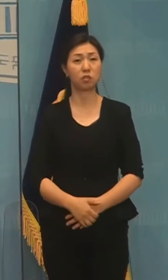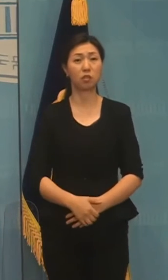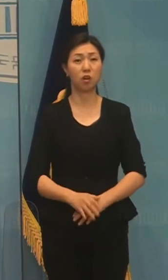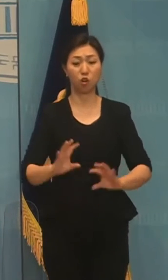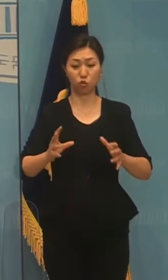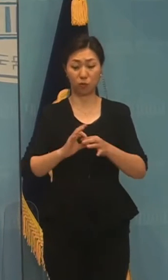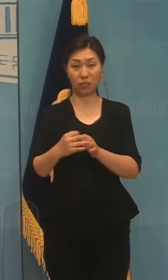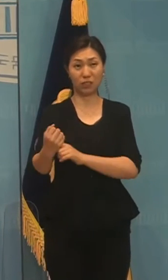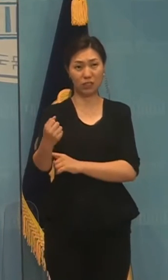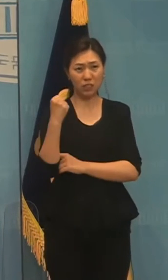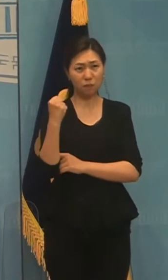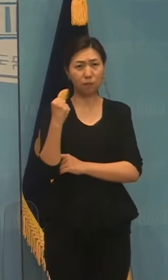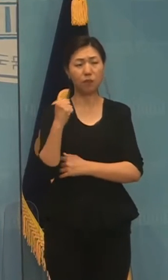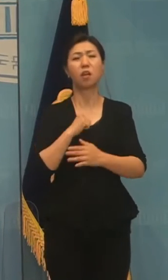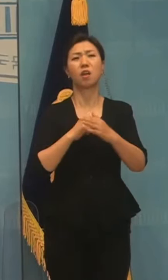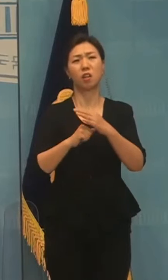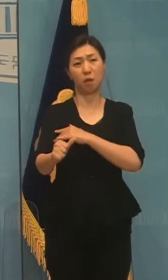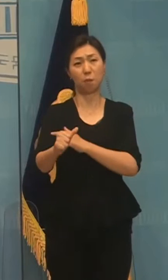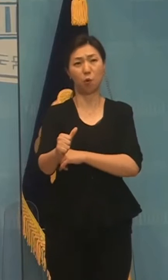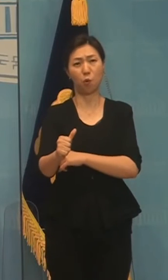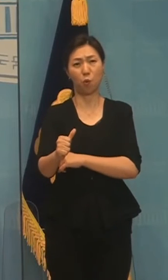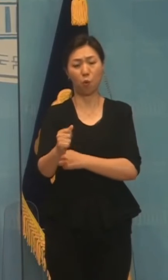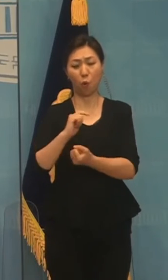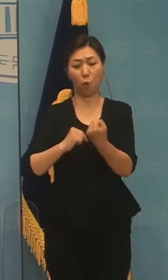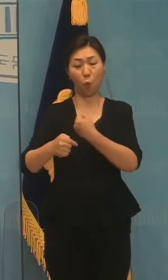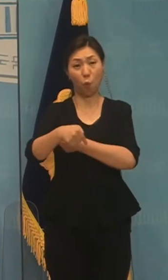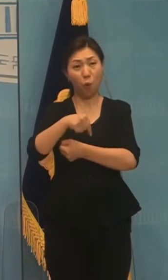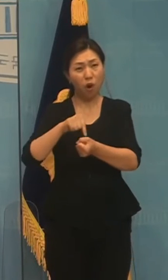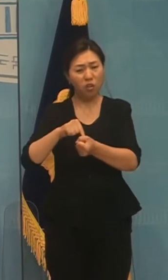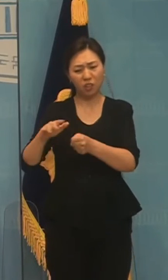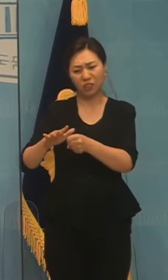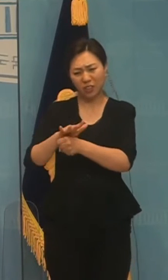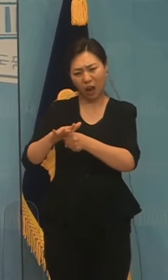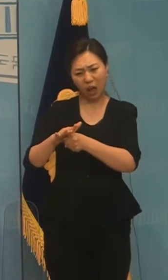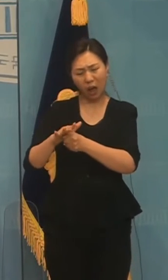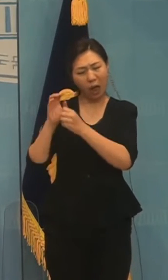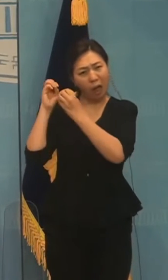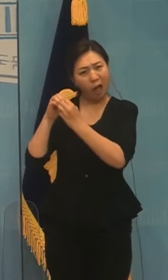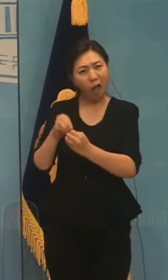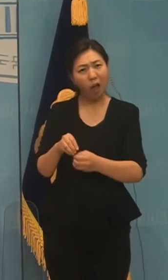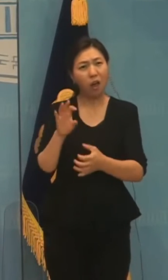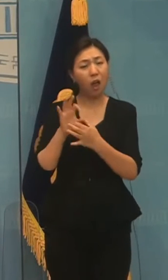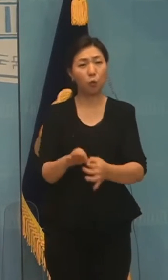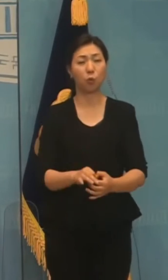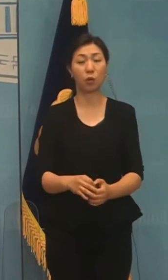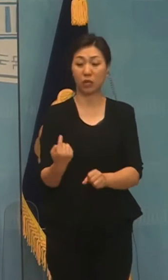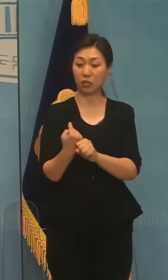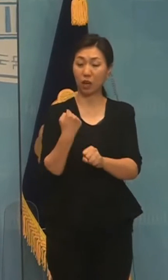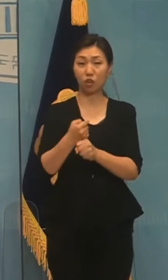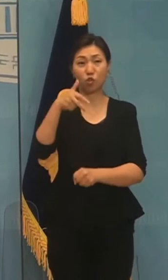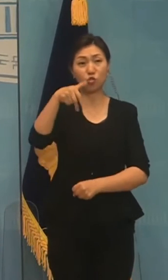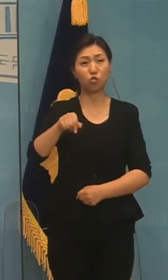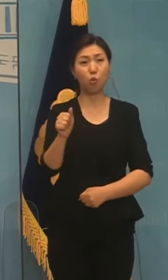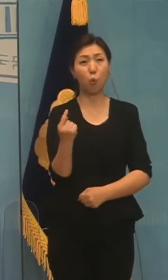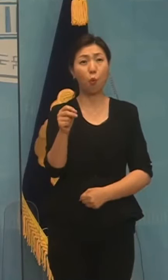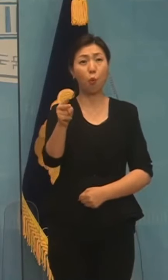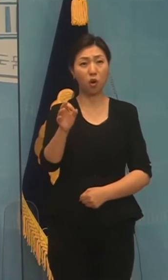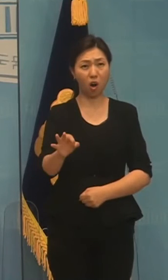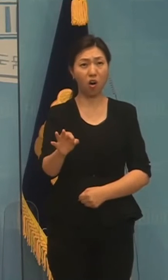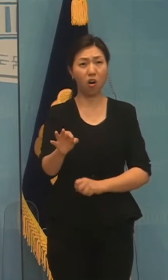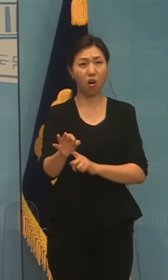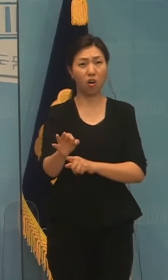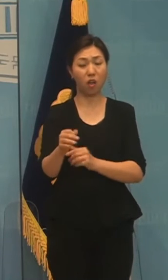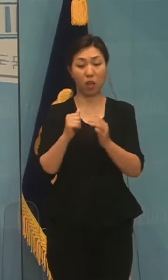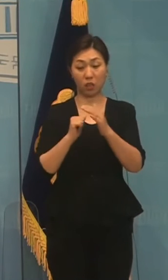국민의힘 원내대표들의 맹목적인 원전사랑이 대를 이어갑니다. 작년 주호영 원내대표가